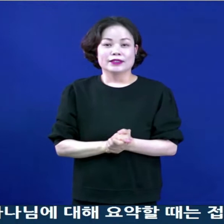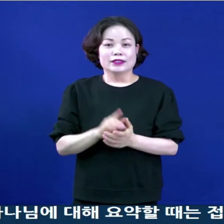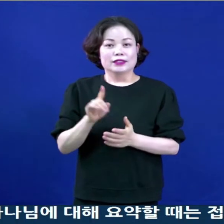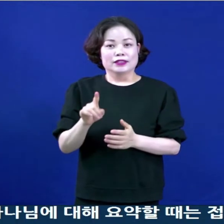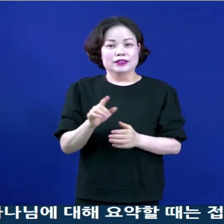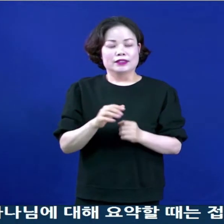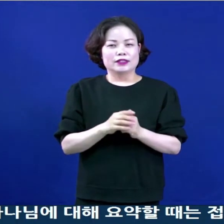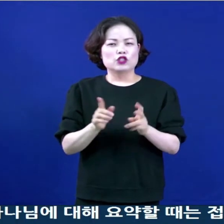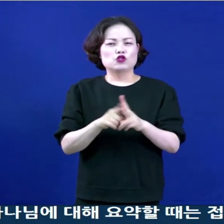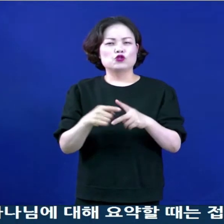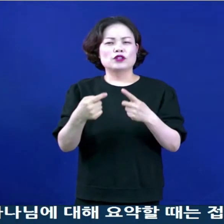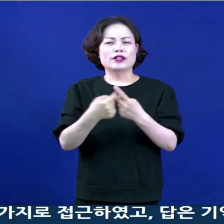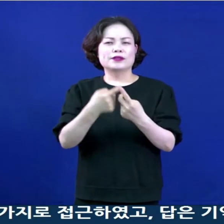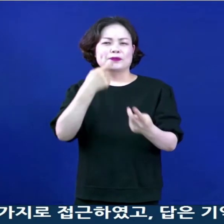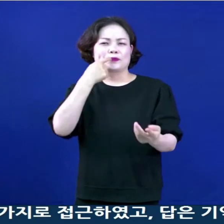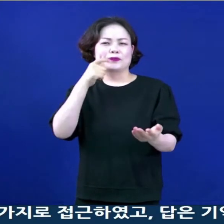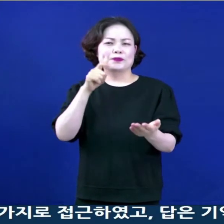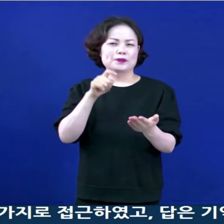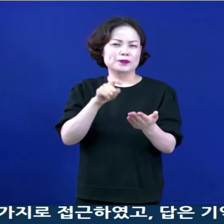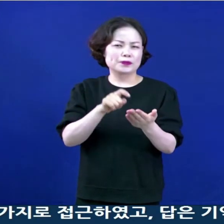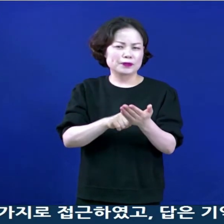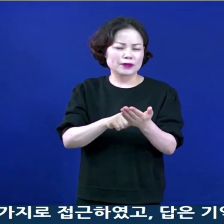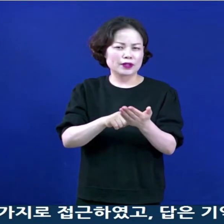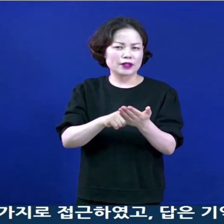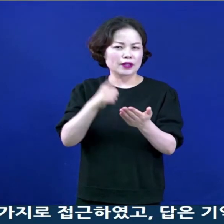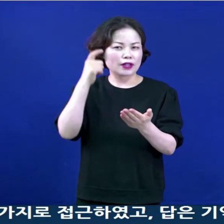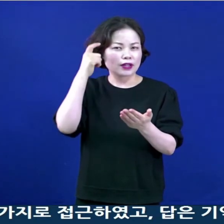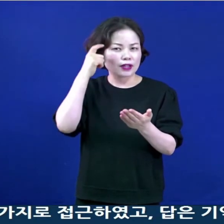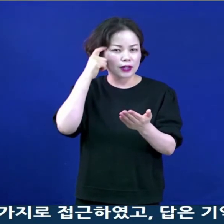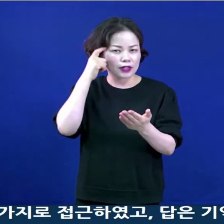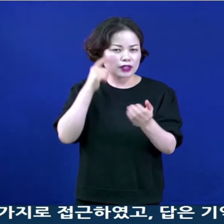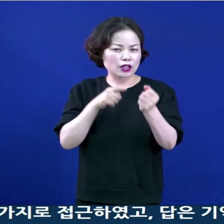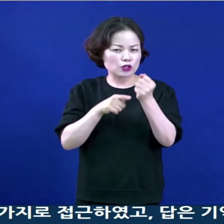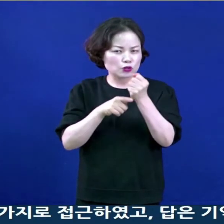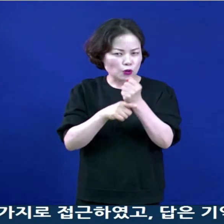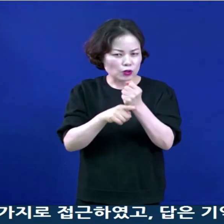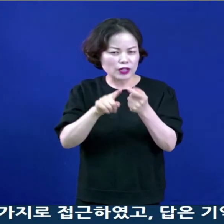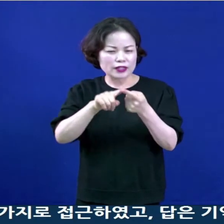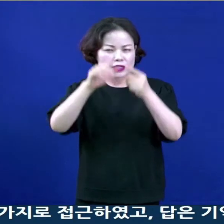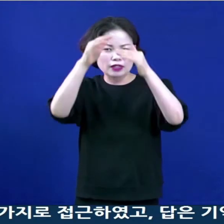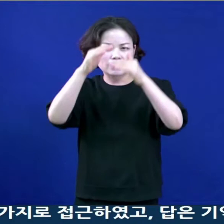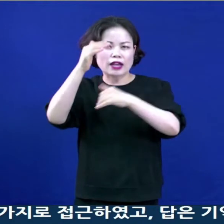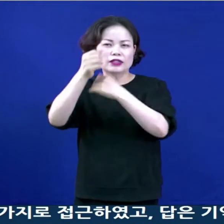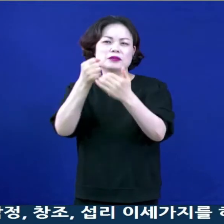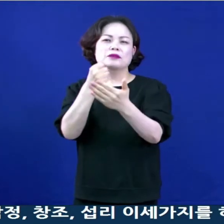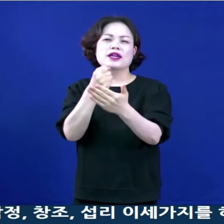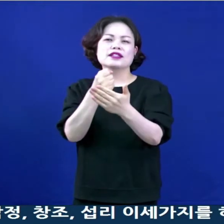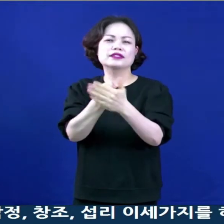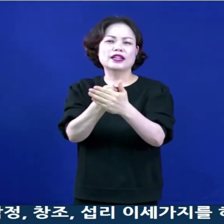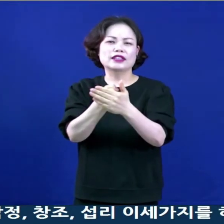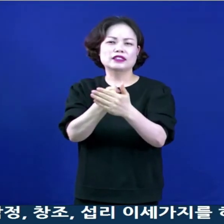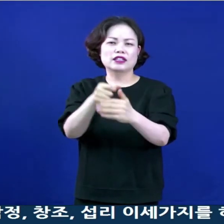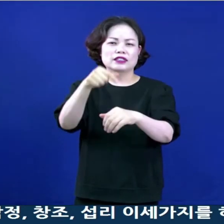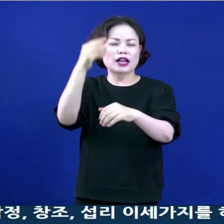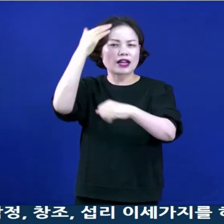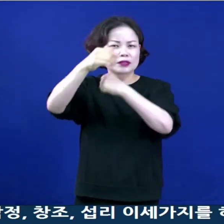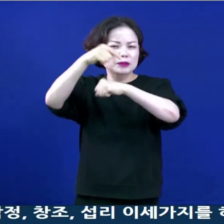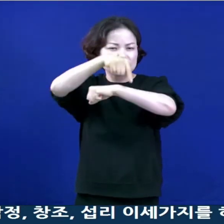조금 더 이해하기 쉽게 논리적으로 파악해 두면, 하나님이 하시는 작정이라는 것은 뜻을 세우는